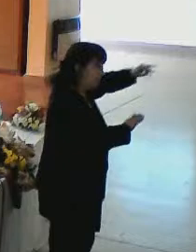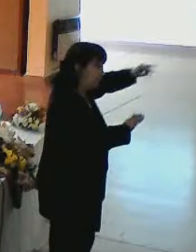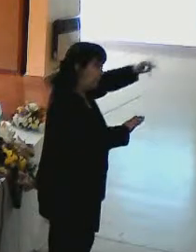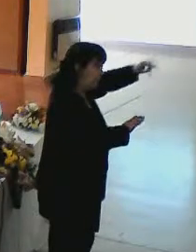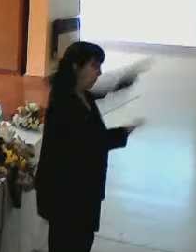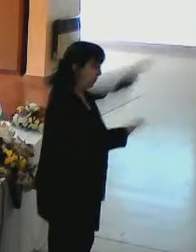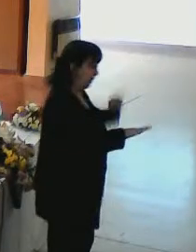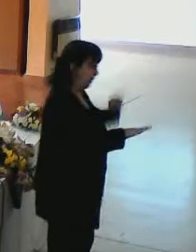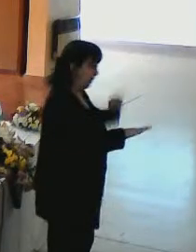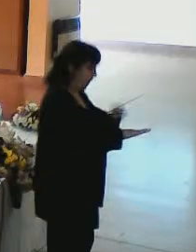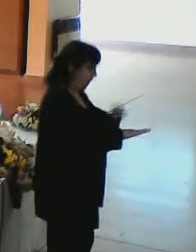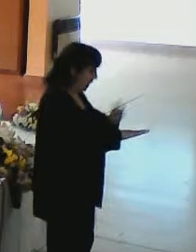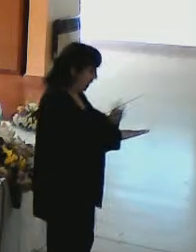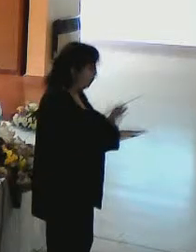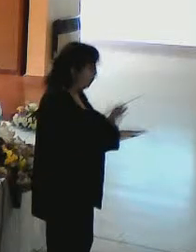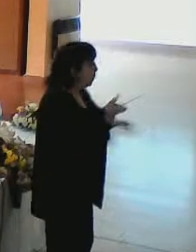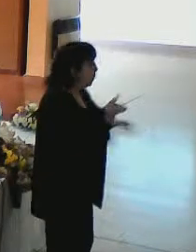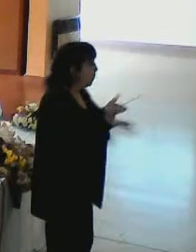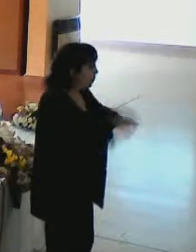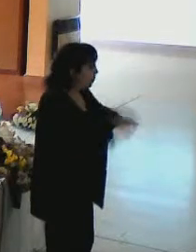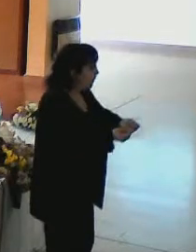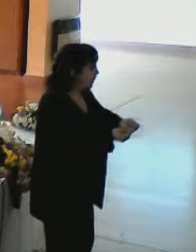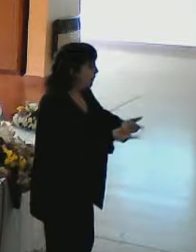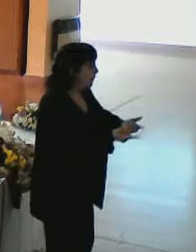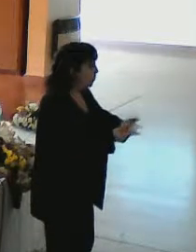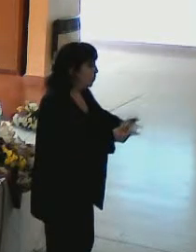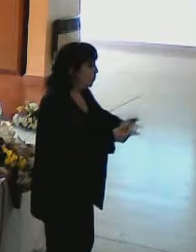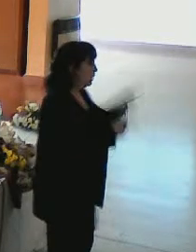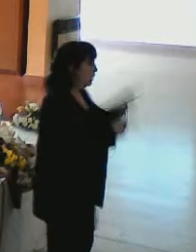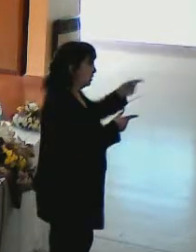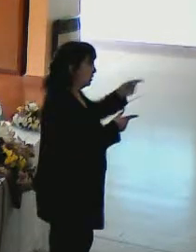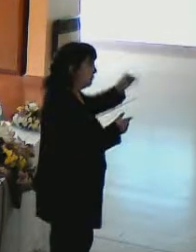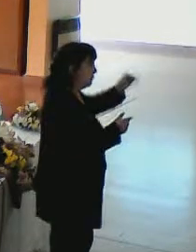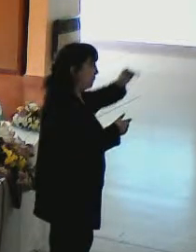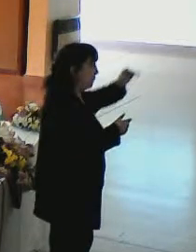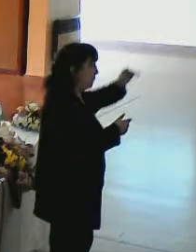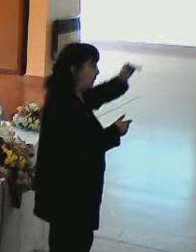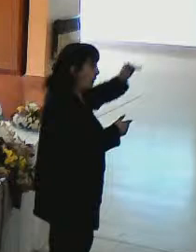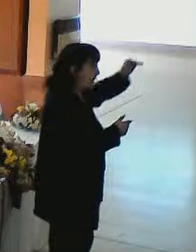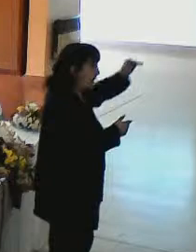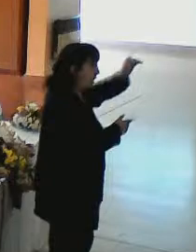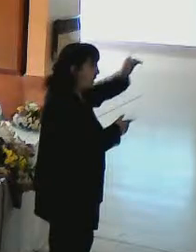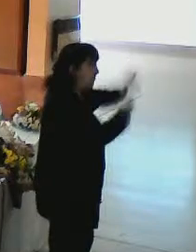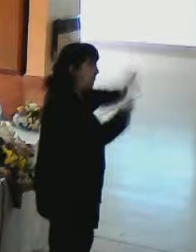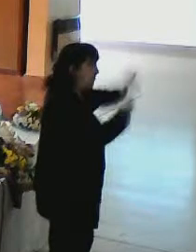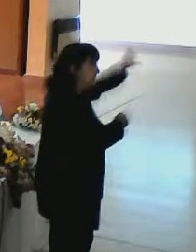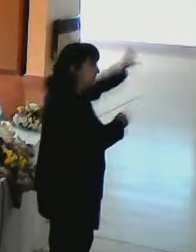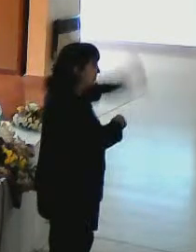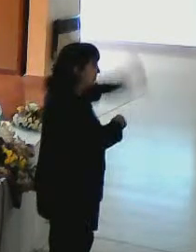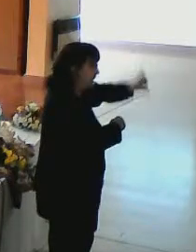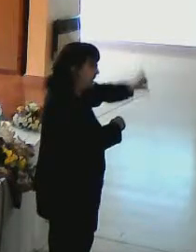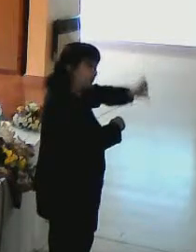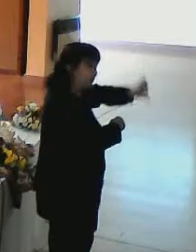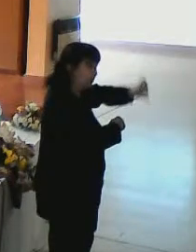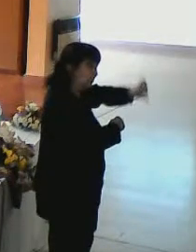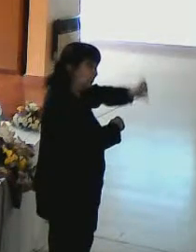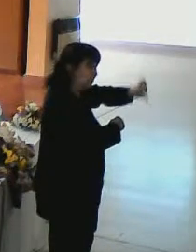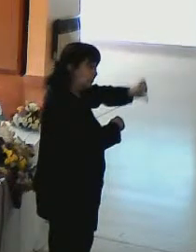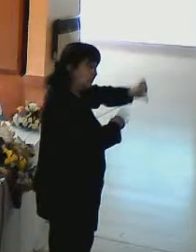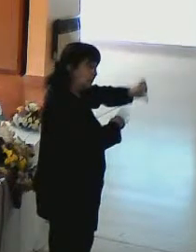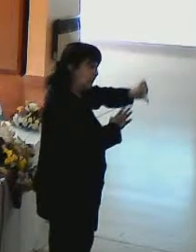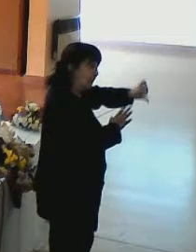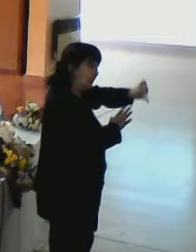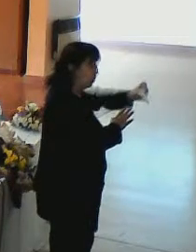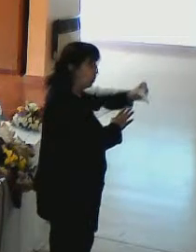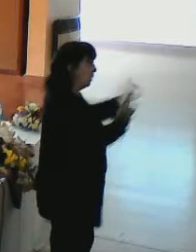esto contribuye al fracaso diagnóstico y al fracaso terapéutico, porque en algunos casos el cuadro necesita un